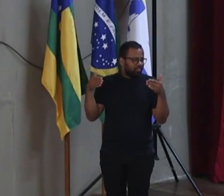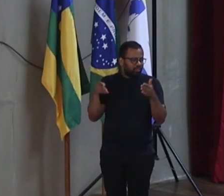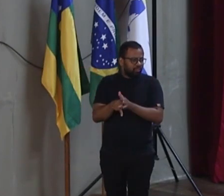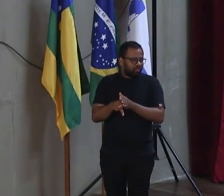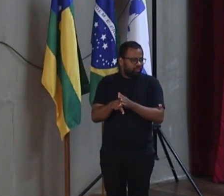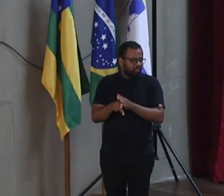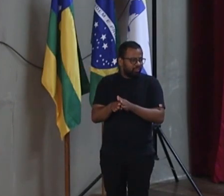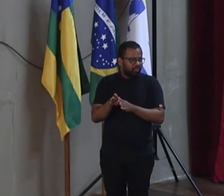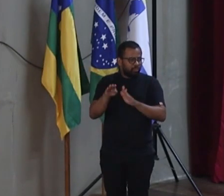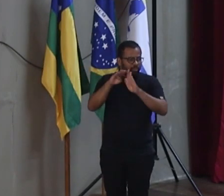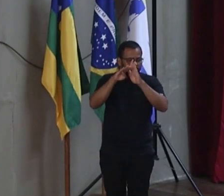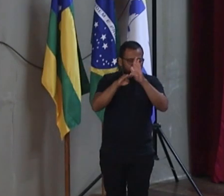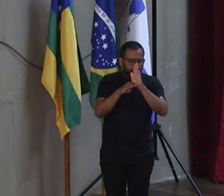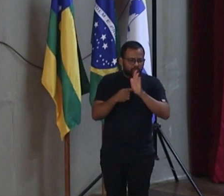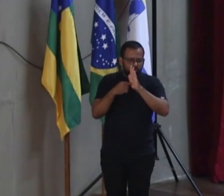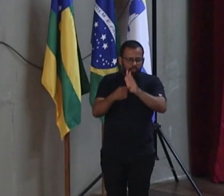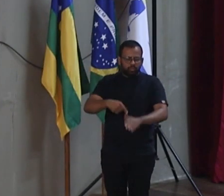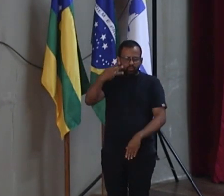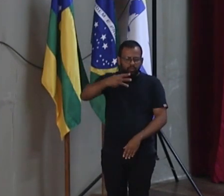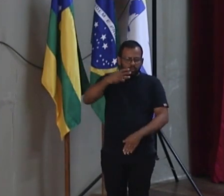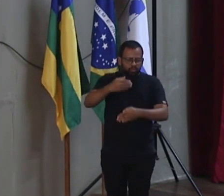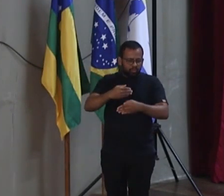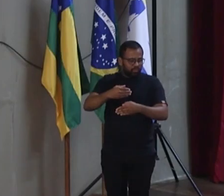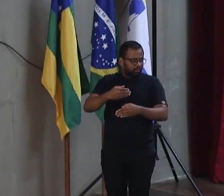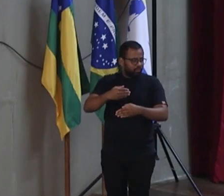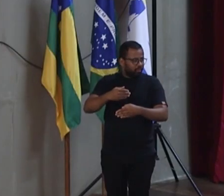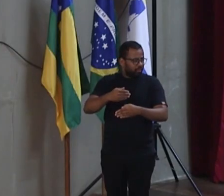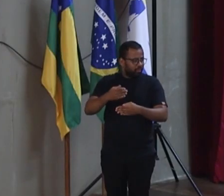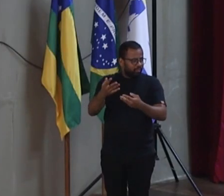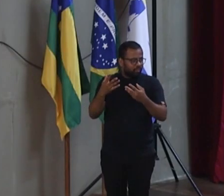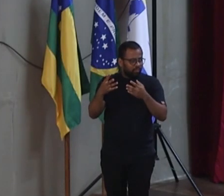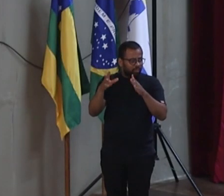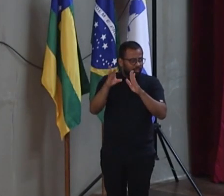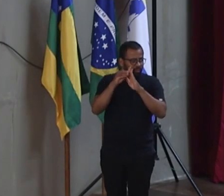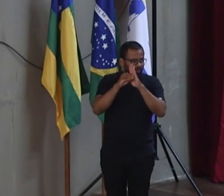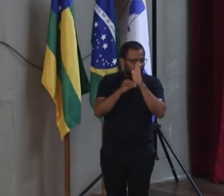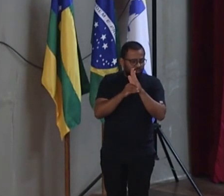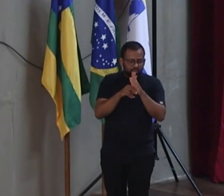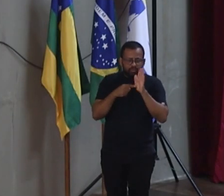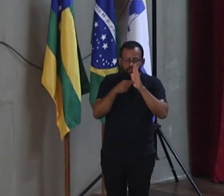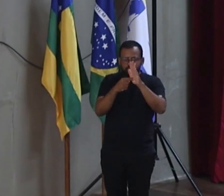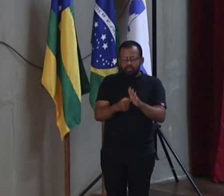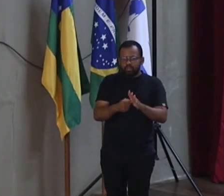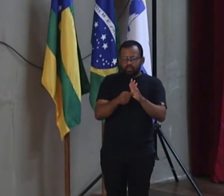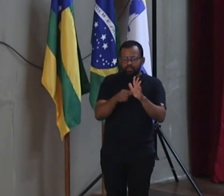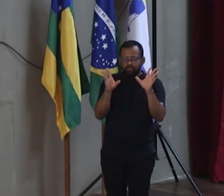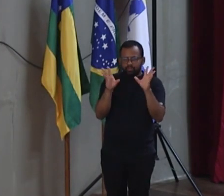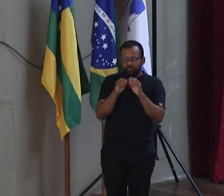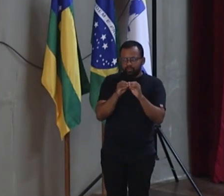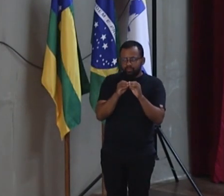pode já ir para o roteiro da apresentação, que é o terceiro. Eu coloquei aqui que eu vou fazer a apresentação da seguinte